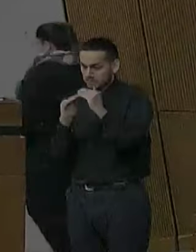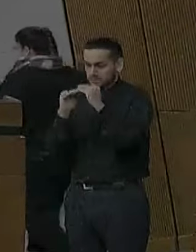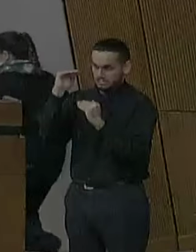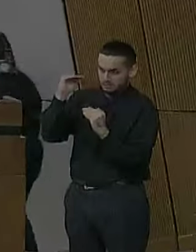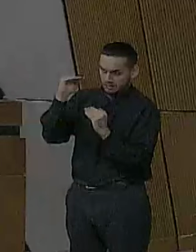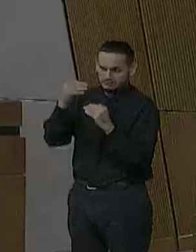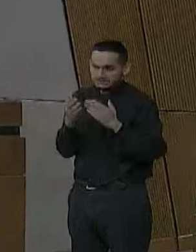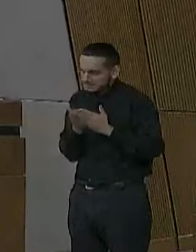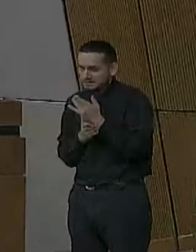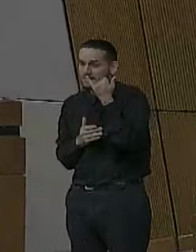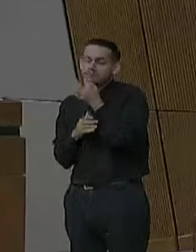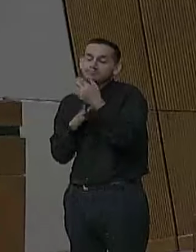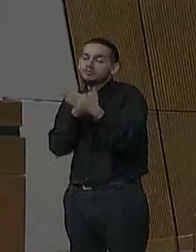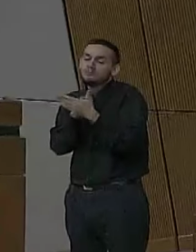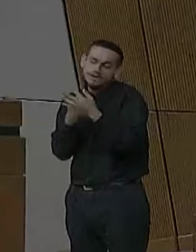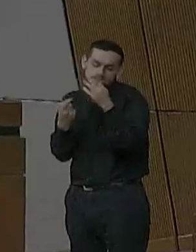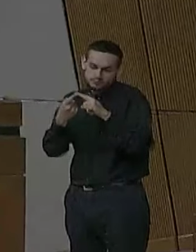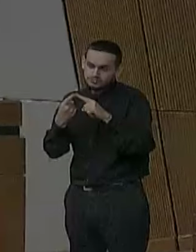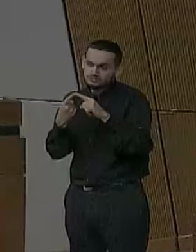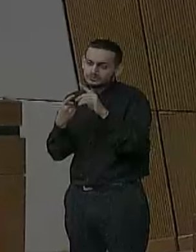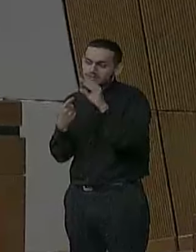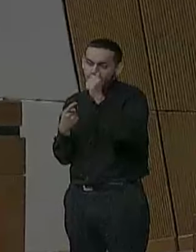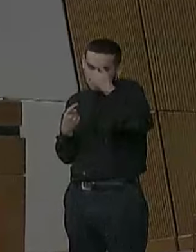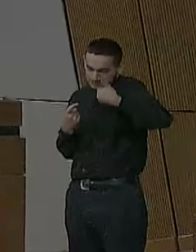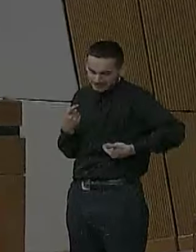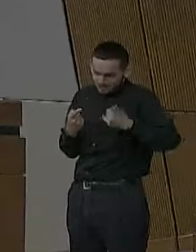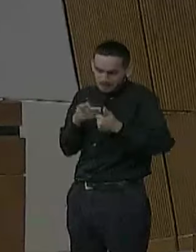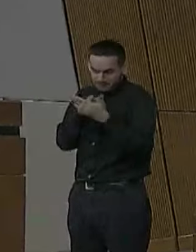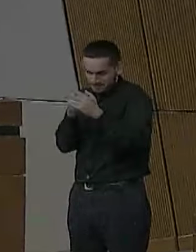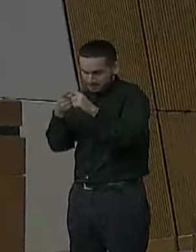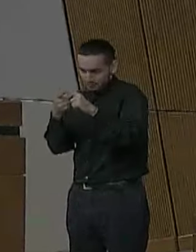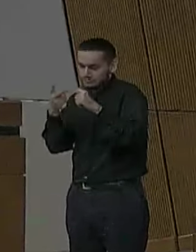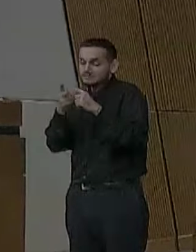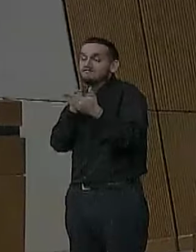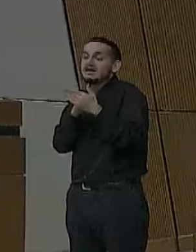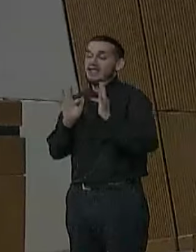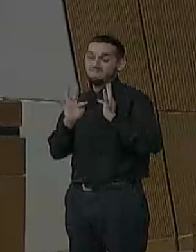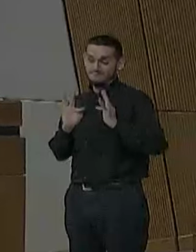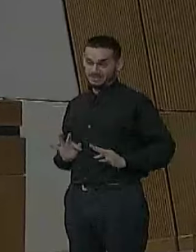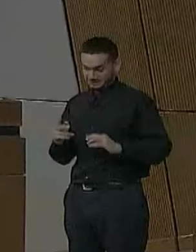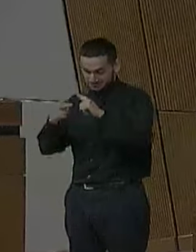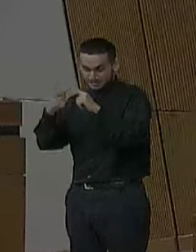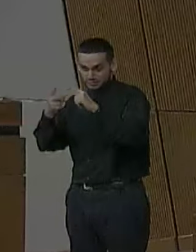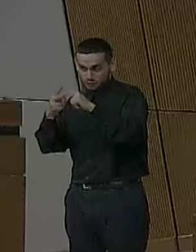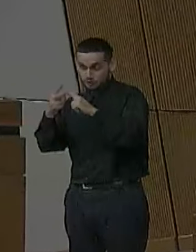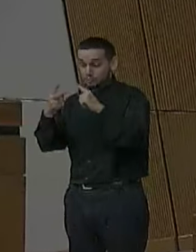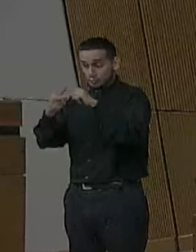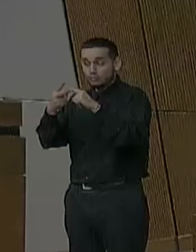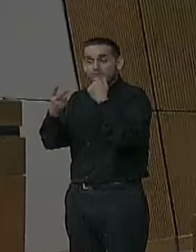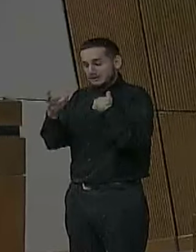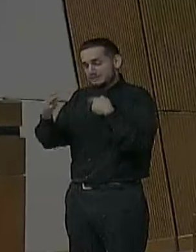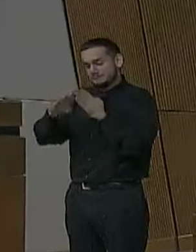ellas están las barreras actitudinales y también hay barreras físicas. Entonces, eso tenemos que